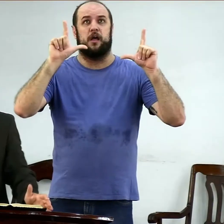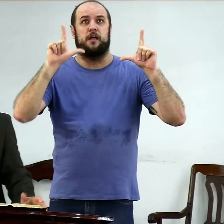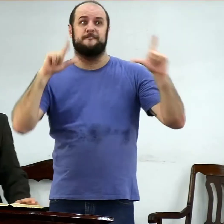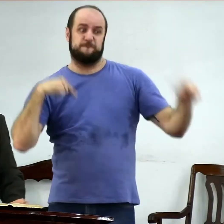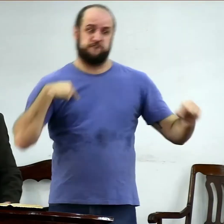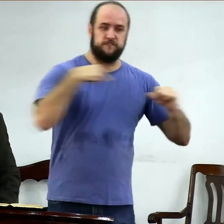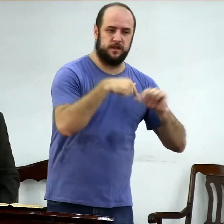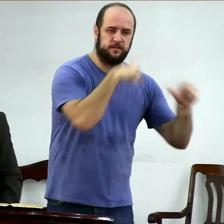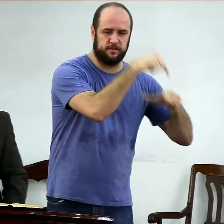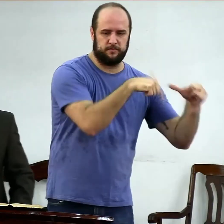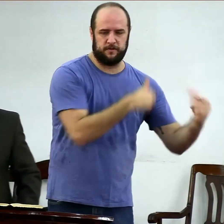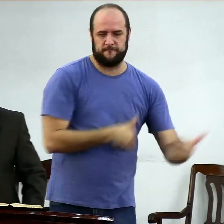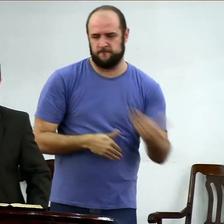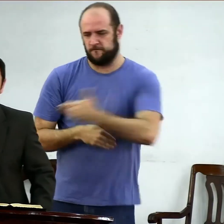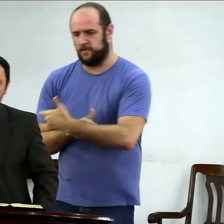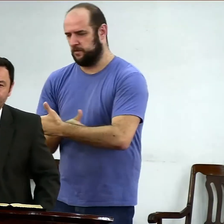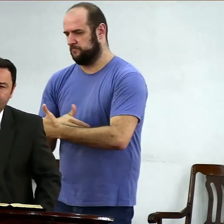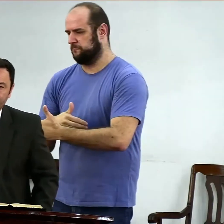trabalhar novamente.